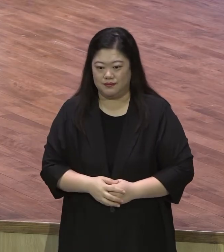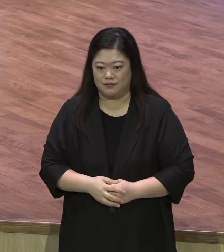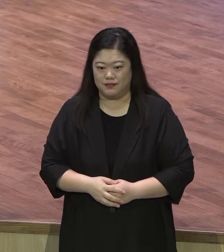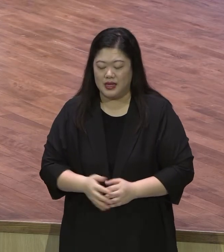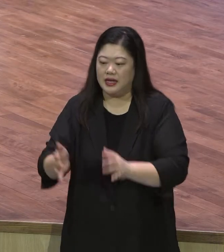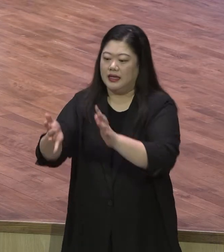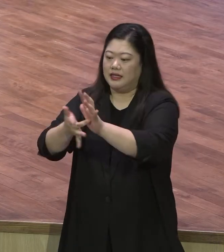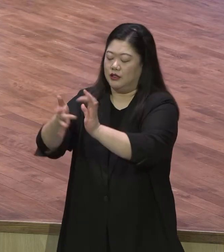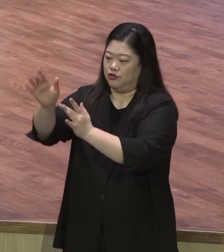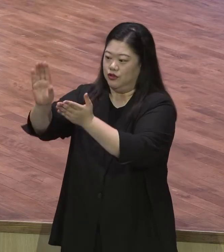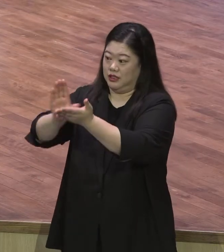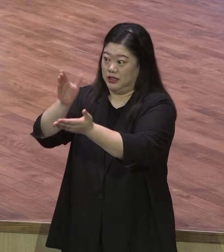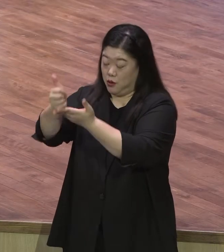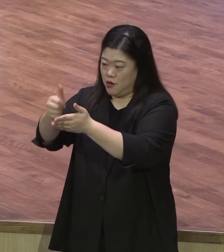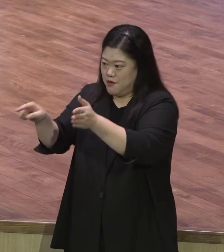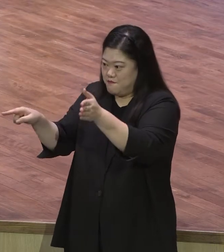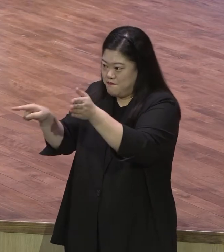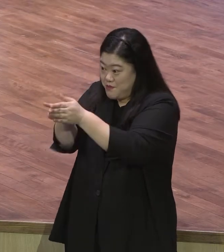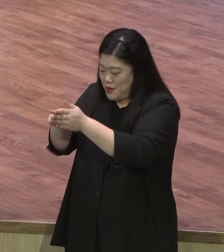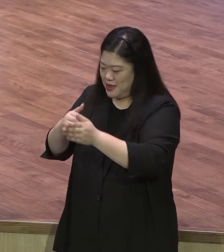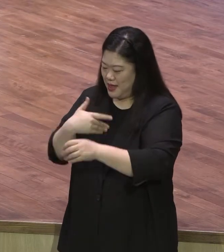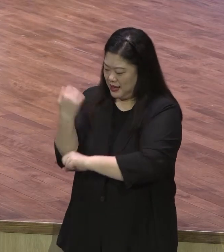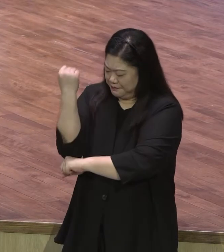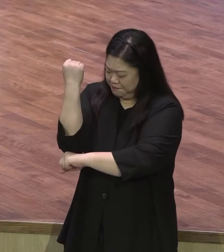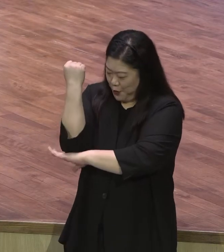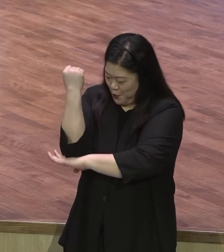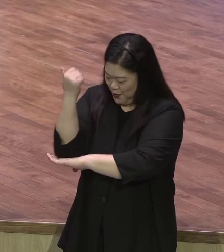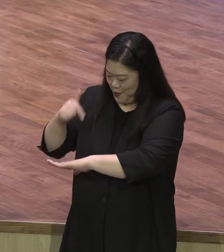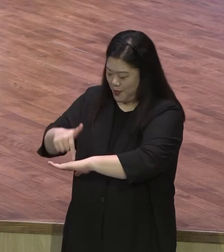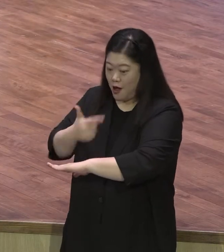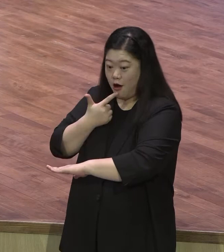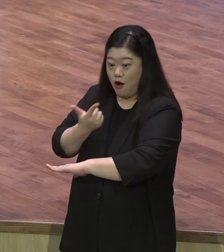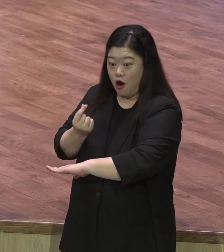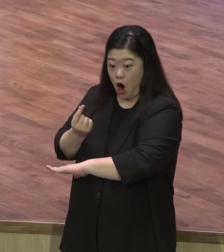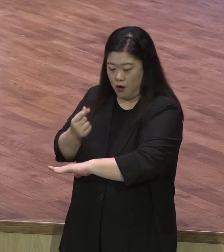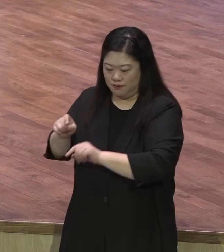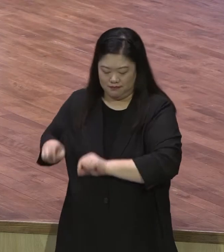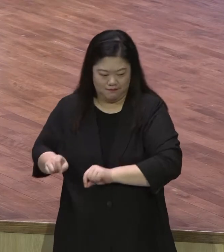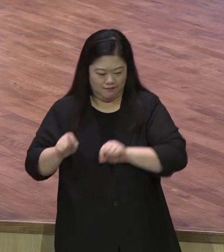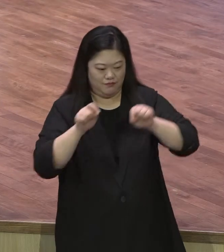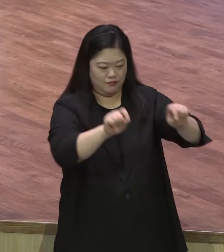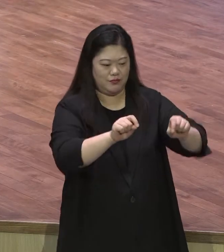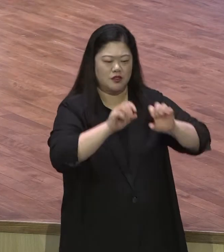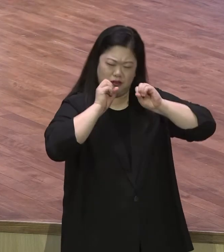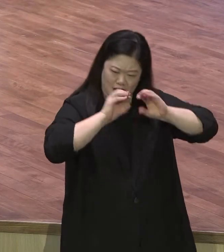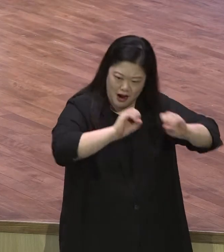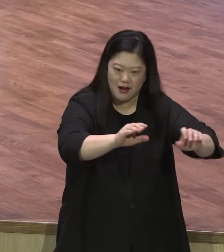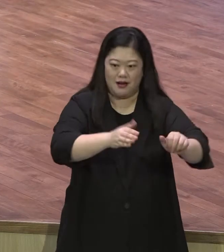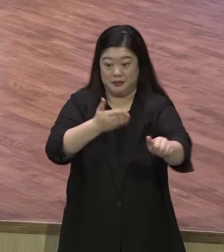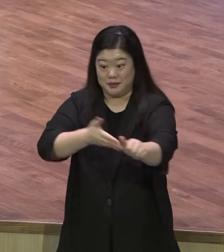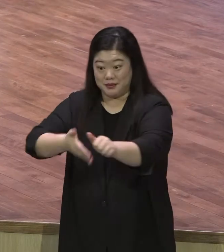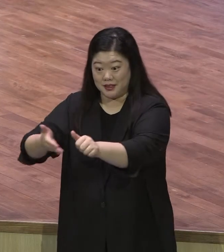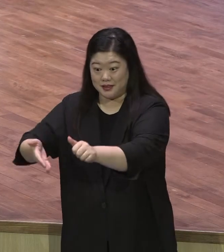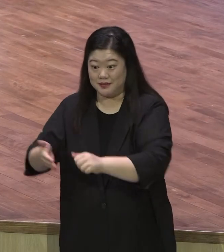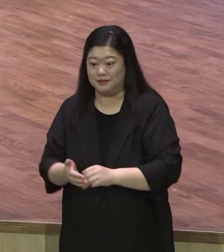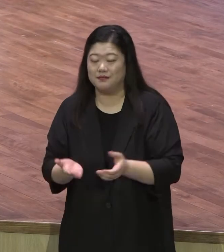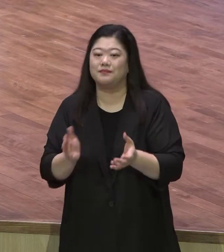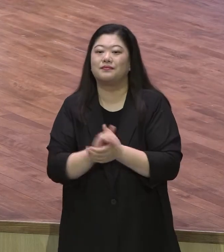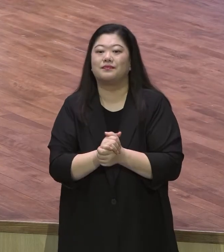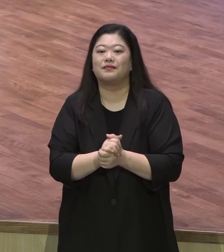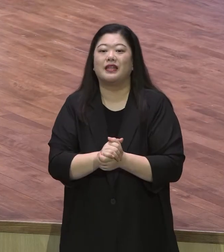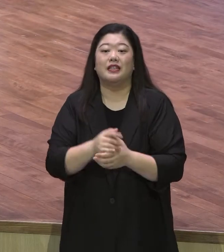그리스도로 인생의 털을 바꾸어주는 전도자의 삶 속으로 들어가시길 제물어 축복합니다. 두 번째로